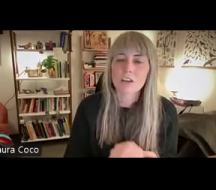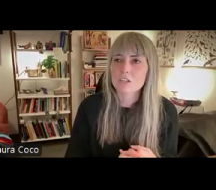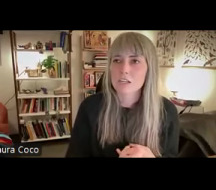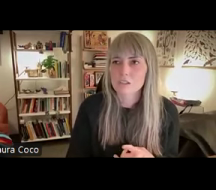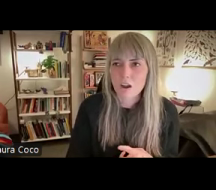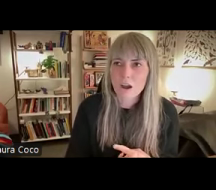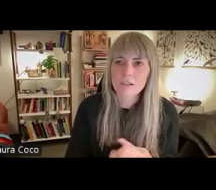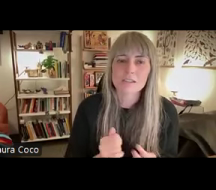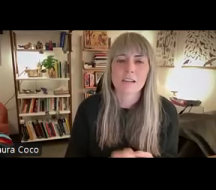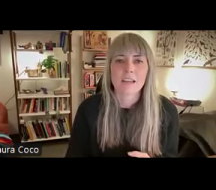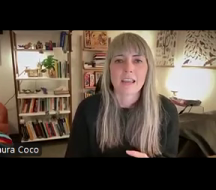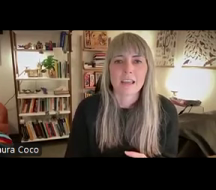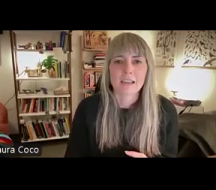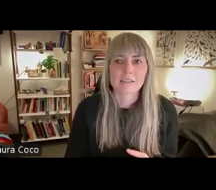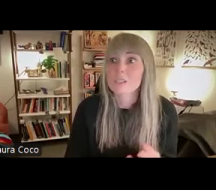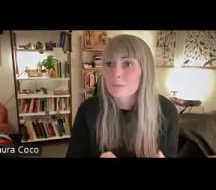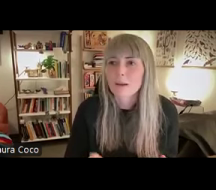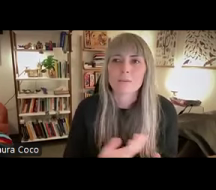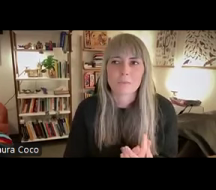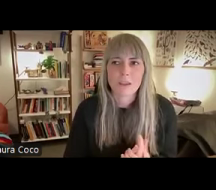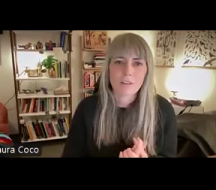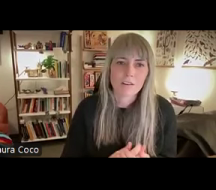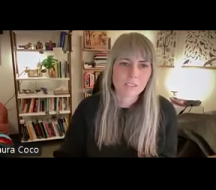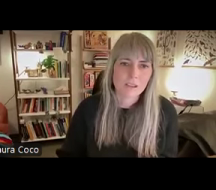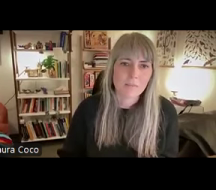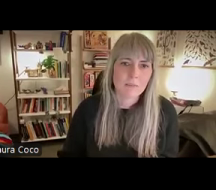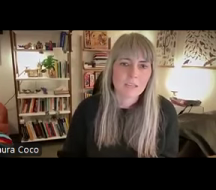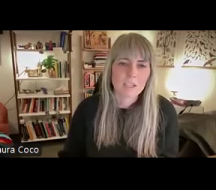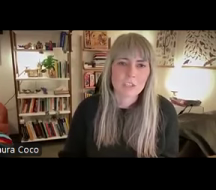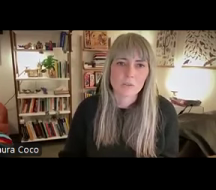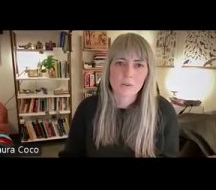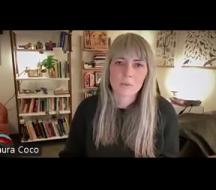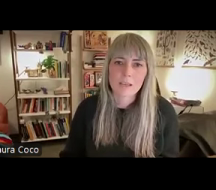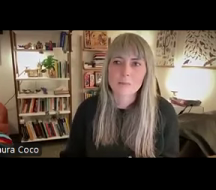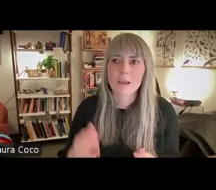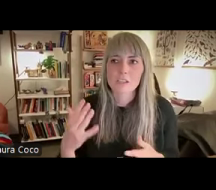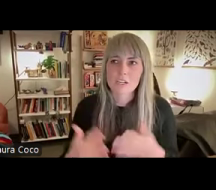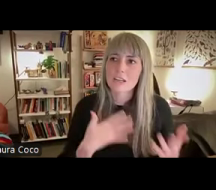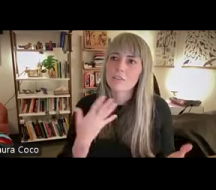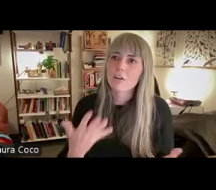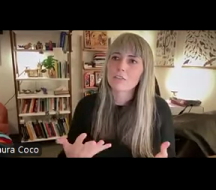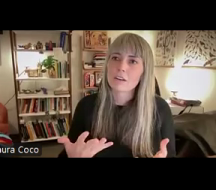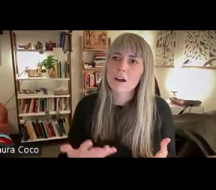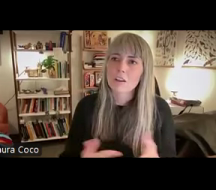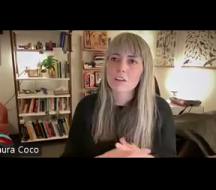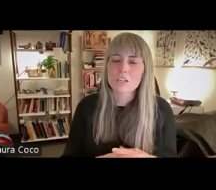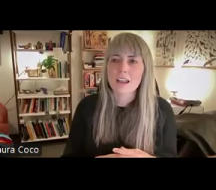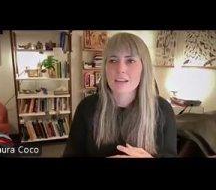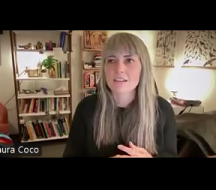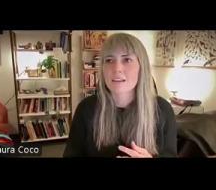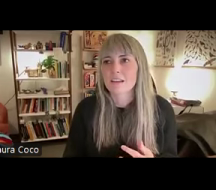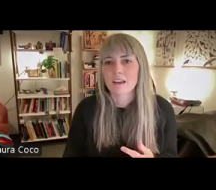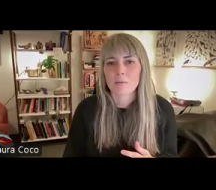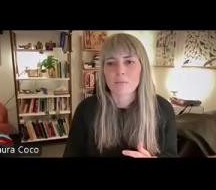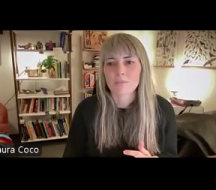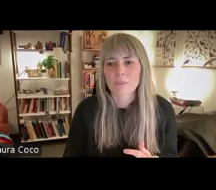barreras geográficas para poder llegar a un audiólogo, barreras de costo, de estigma y otros problemas. Por eso es que